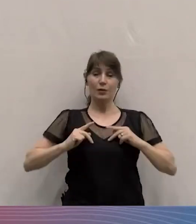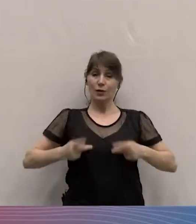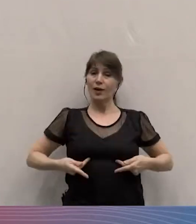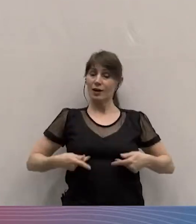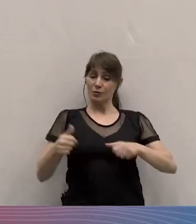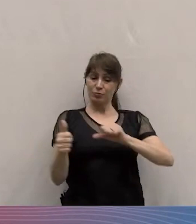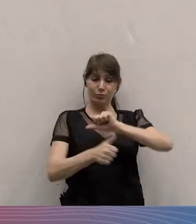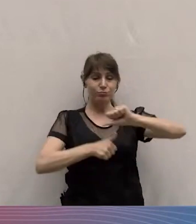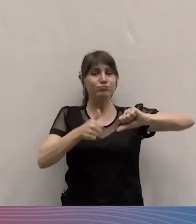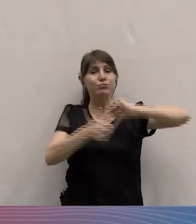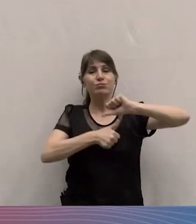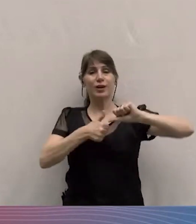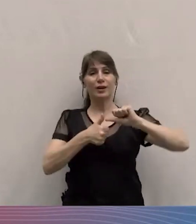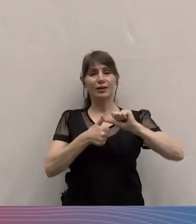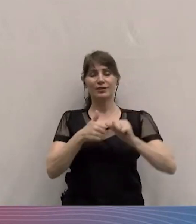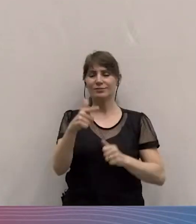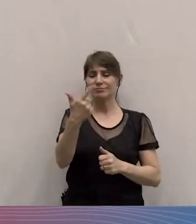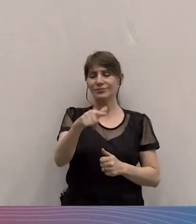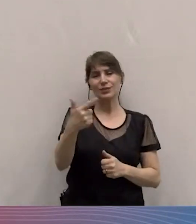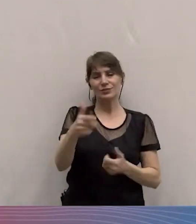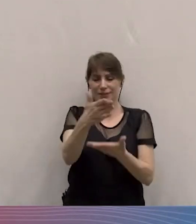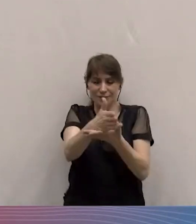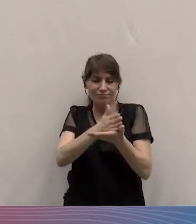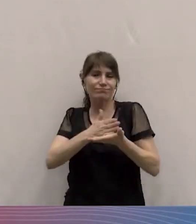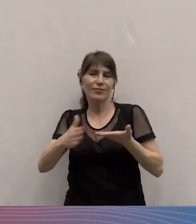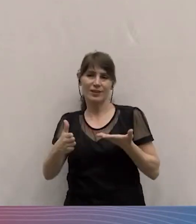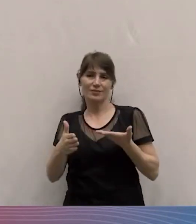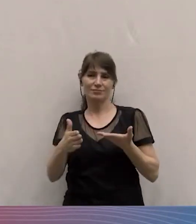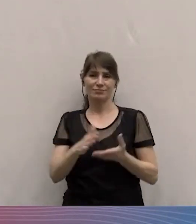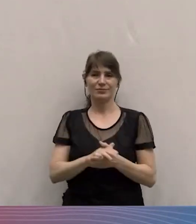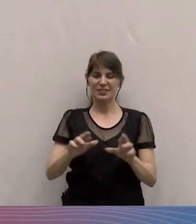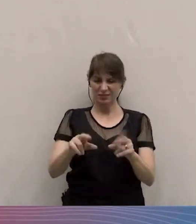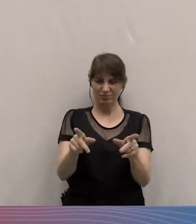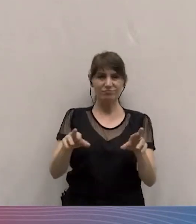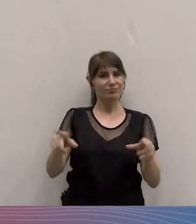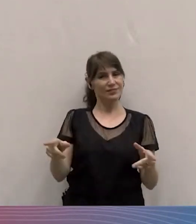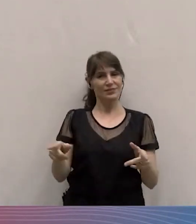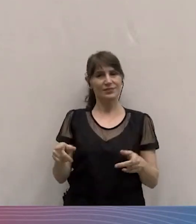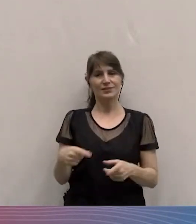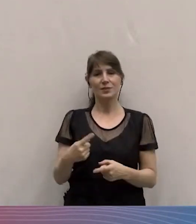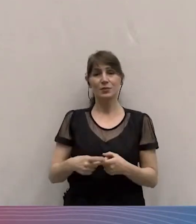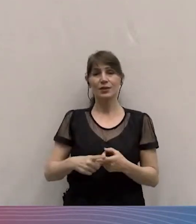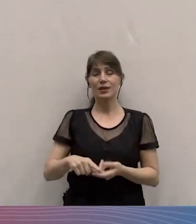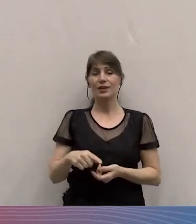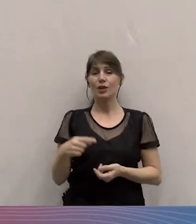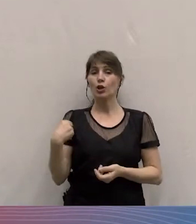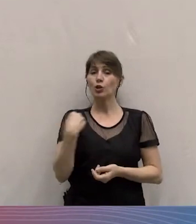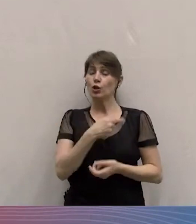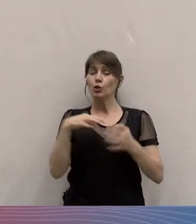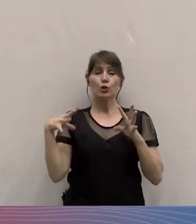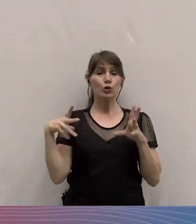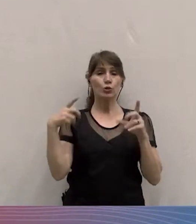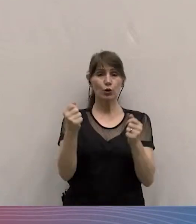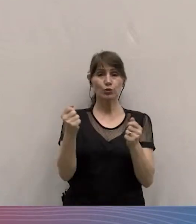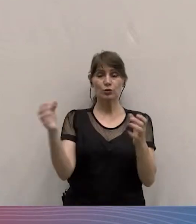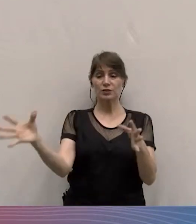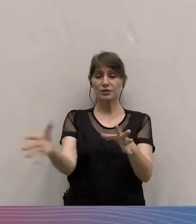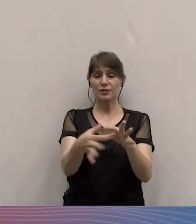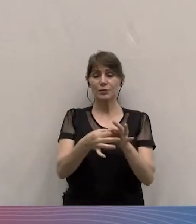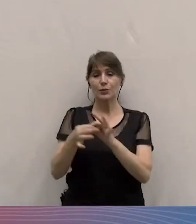criatura, não há essa distinção mais, porque todos vós sois